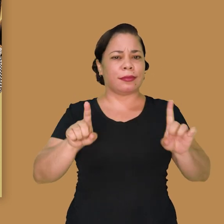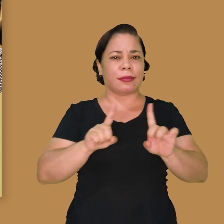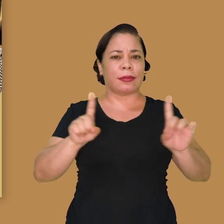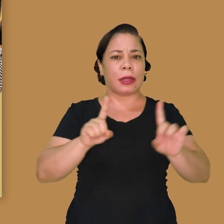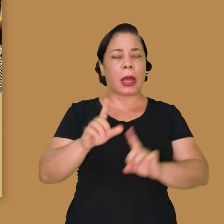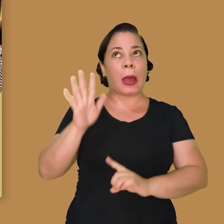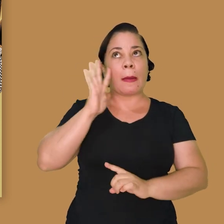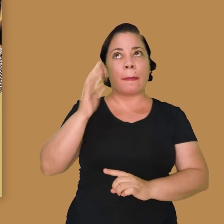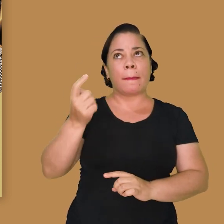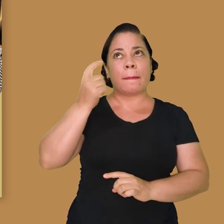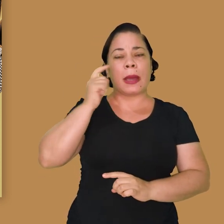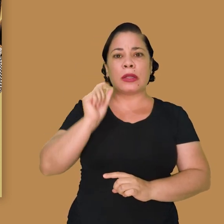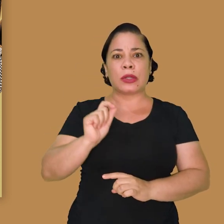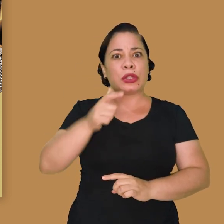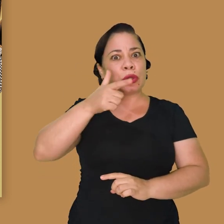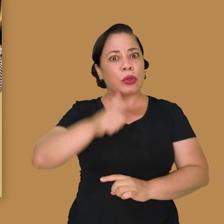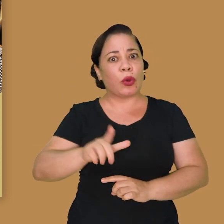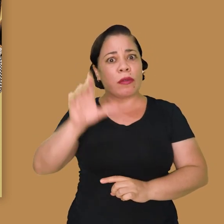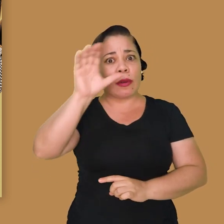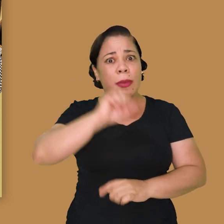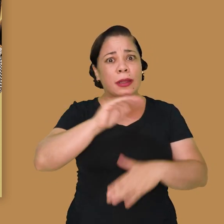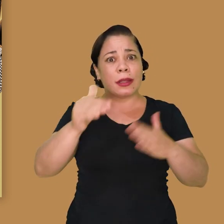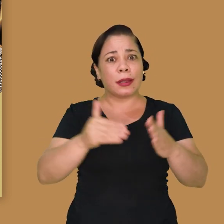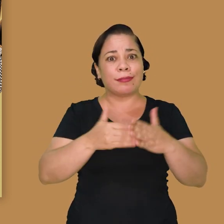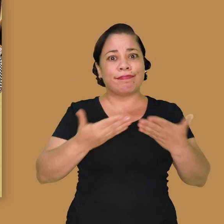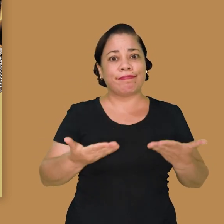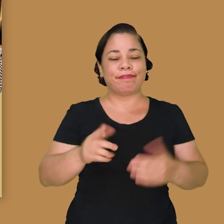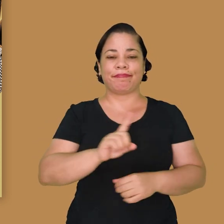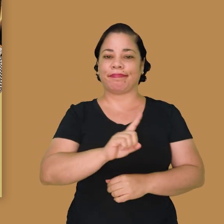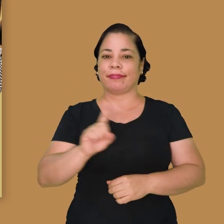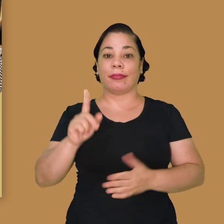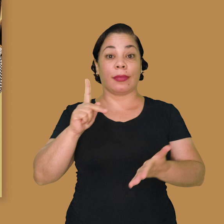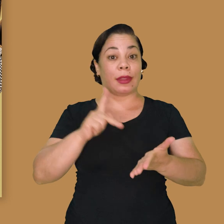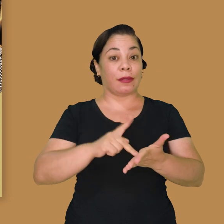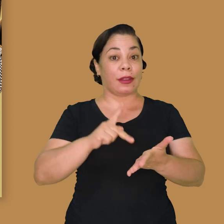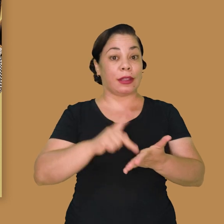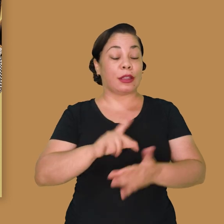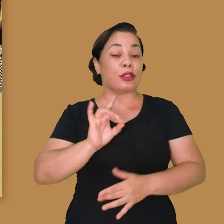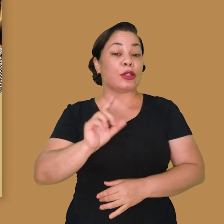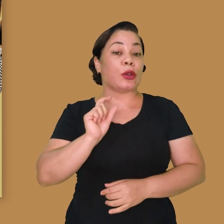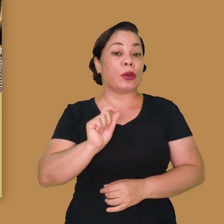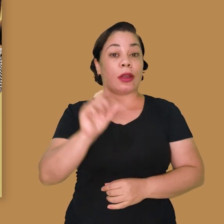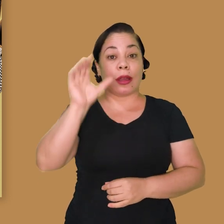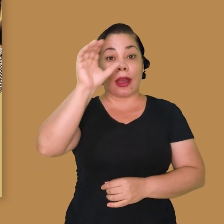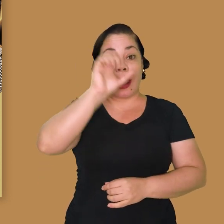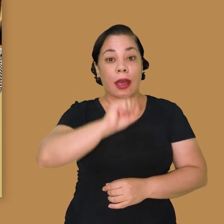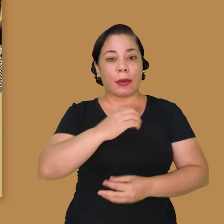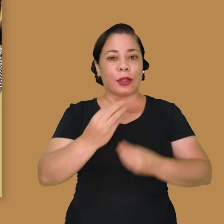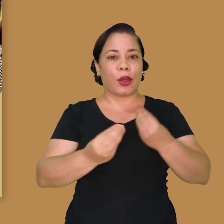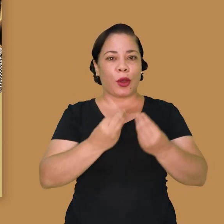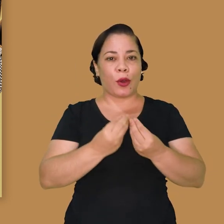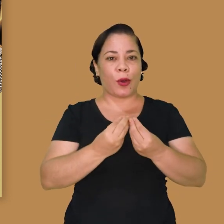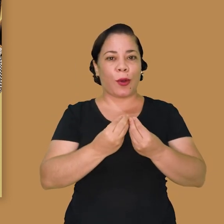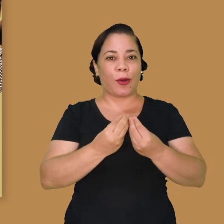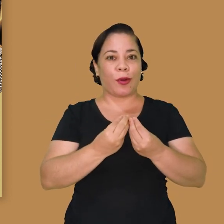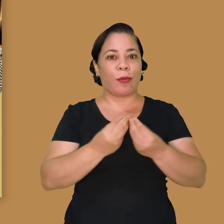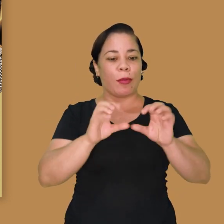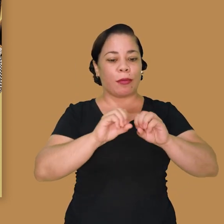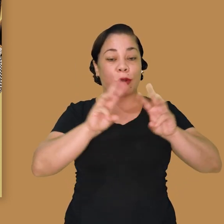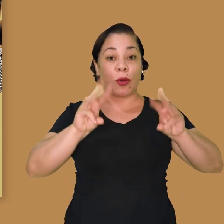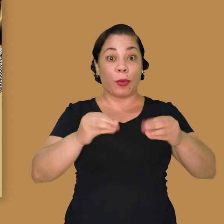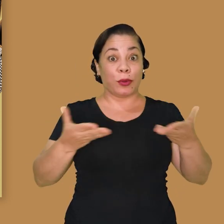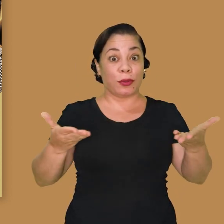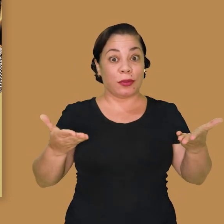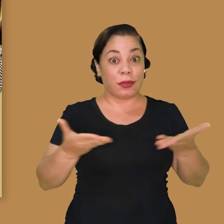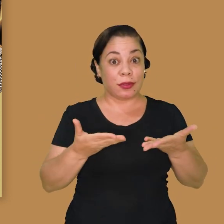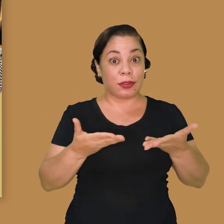preocupar e pensar que vai ter que aprender tudo de novo na verdade basta você aprender a navegar na versão